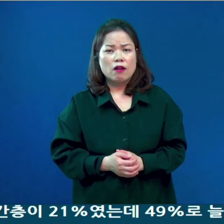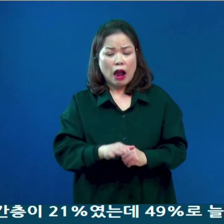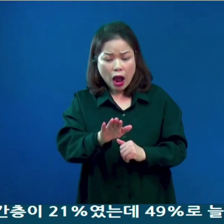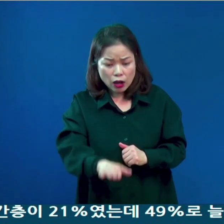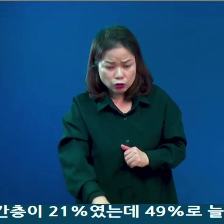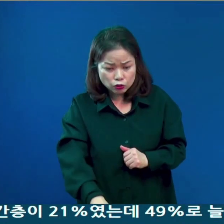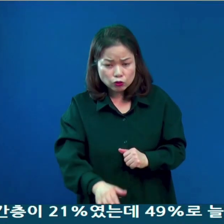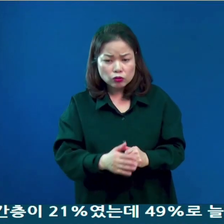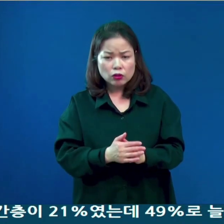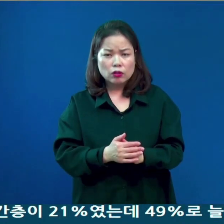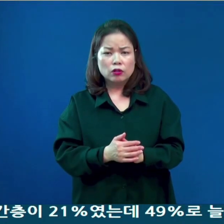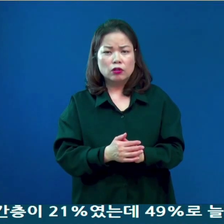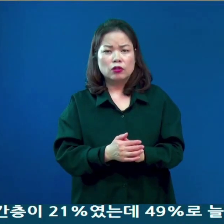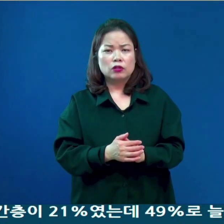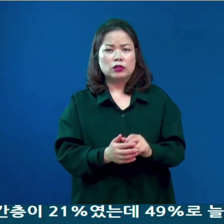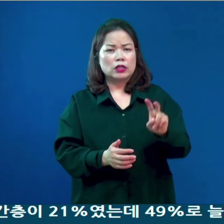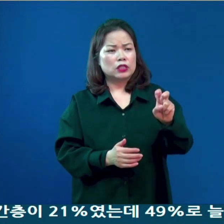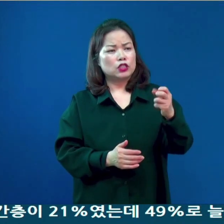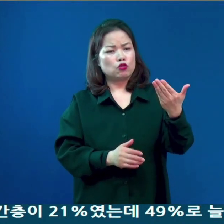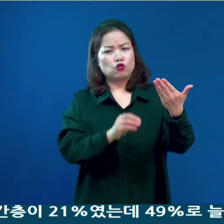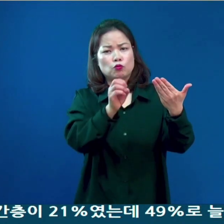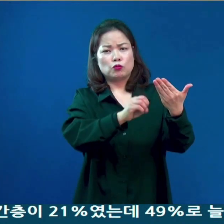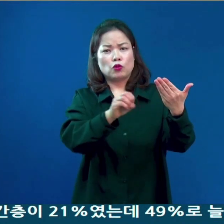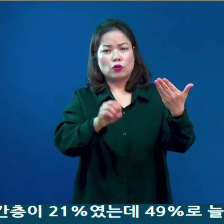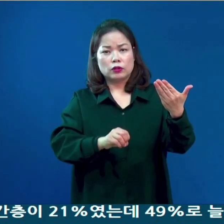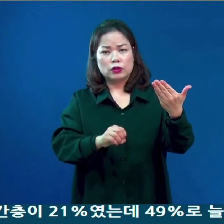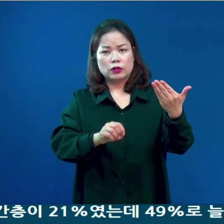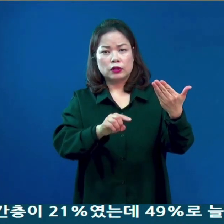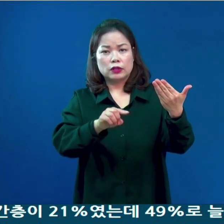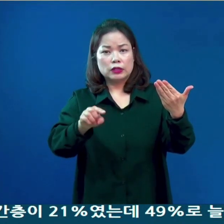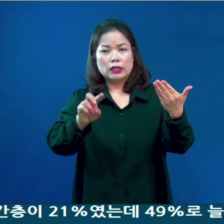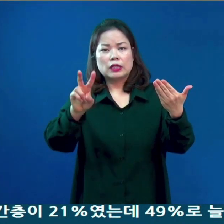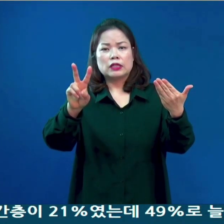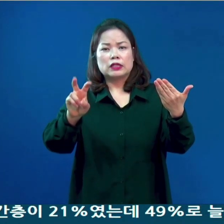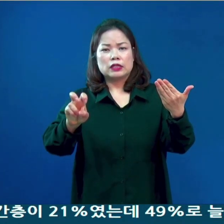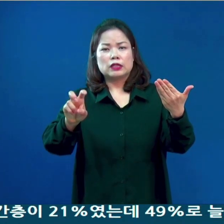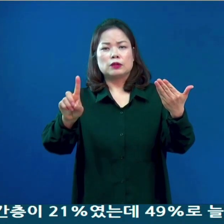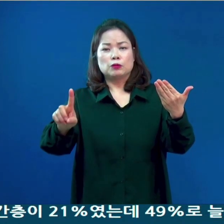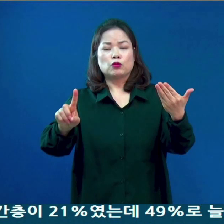하류층도 점점 작아집니다. 29%에서 21%로 작아졌죠.